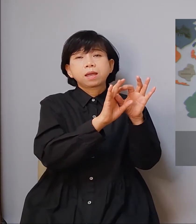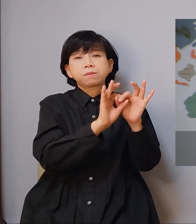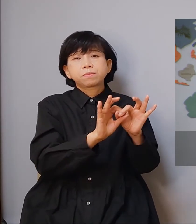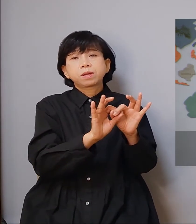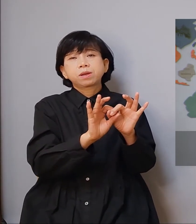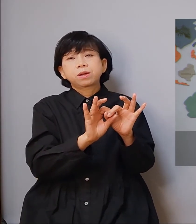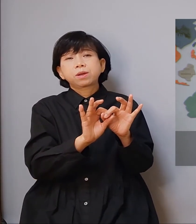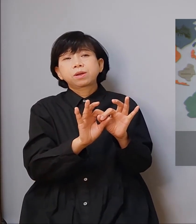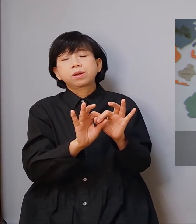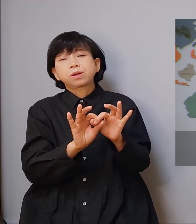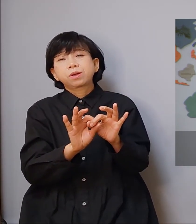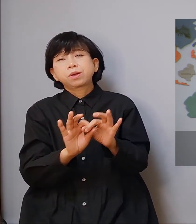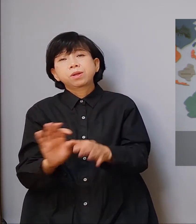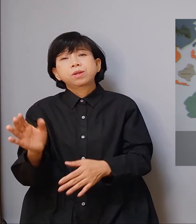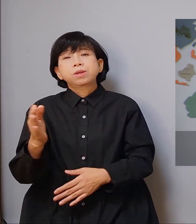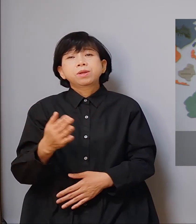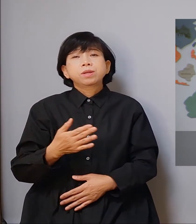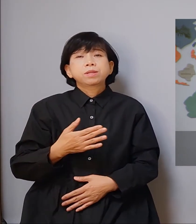함께하며